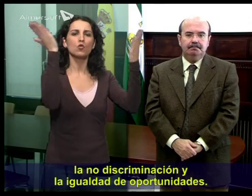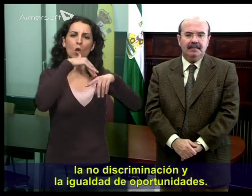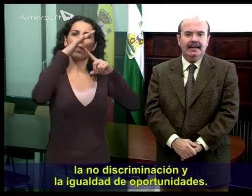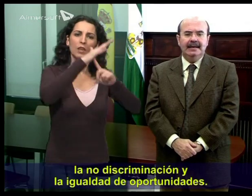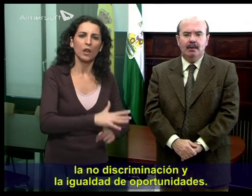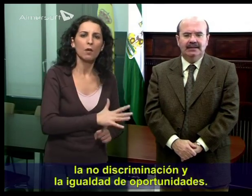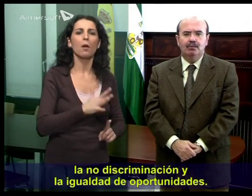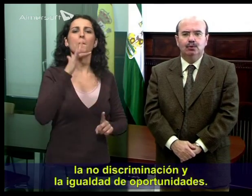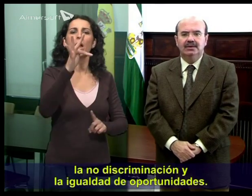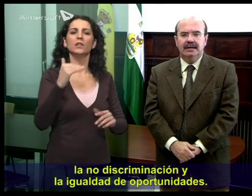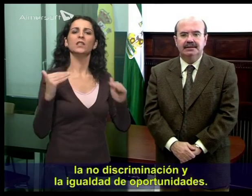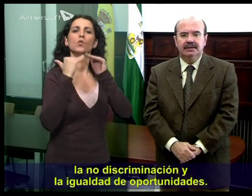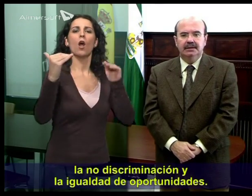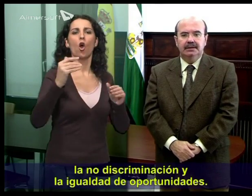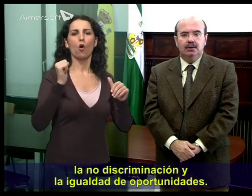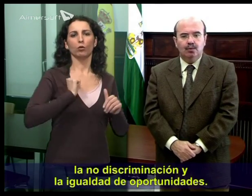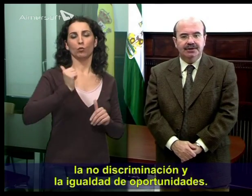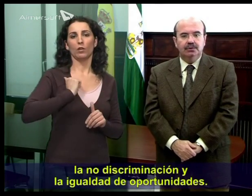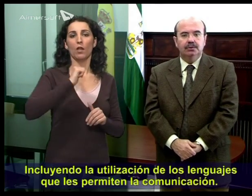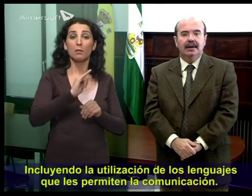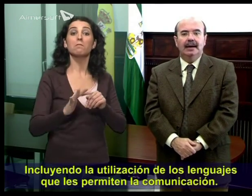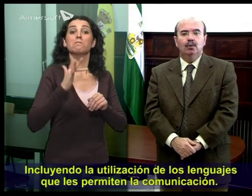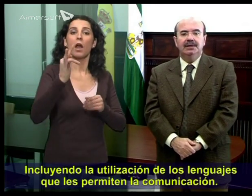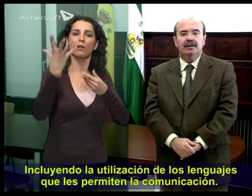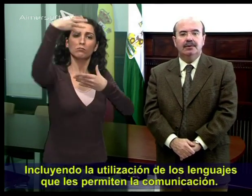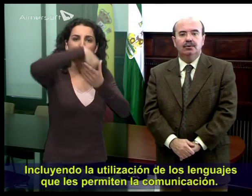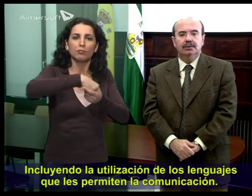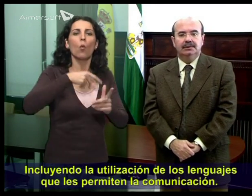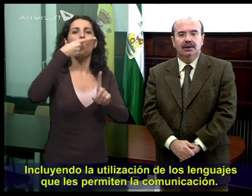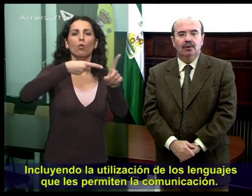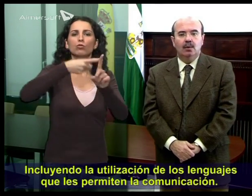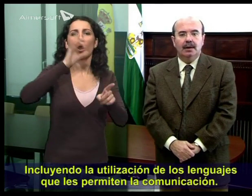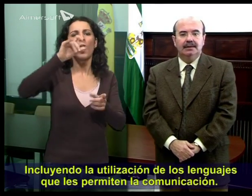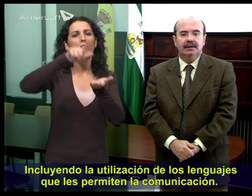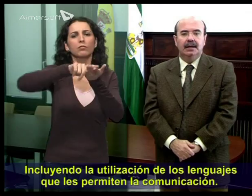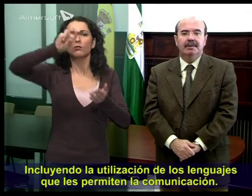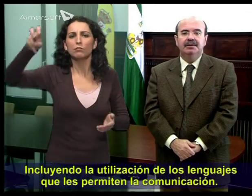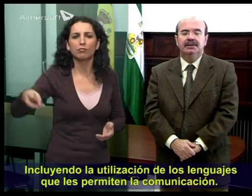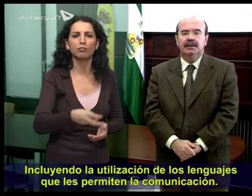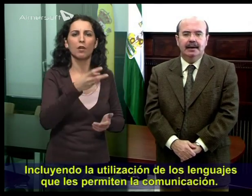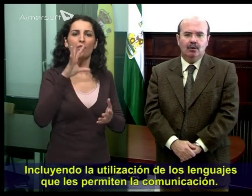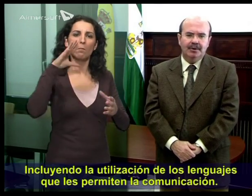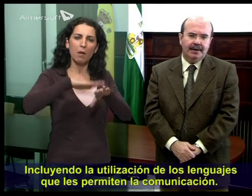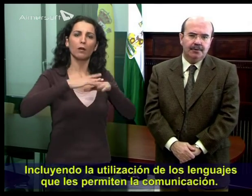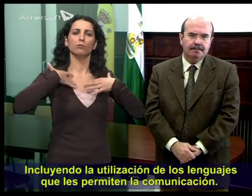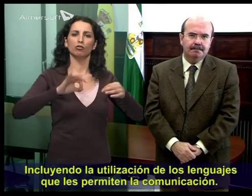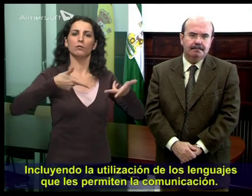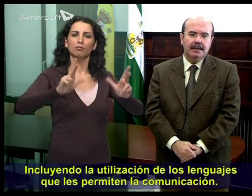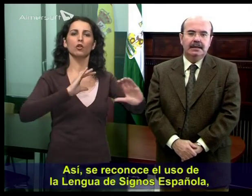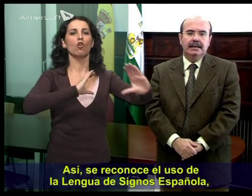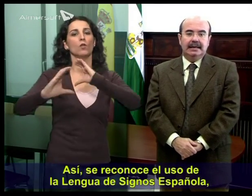discriminación y la igualdad de oportunidades, incluyendo la utilización de los lenguajes que les permiten la